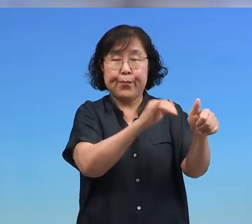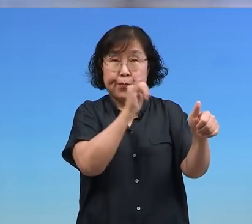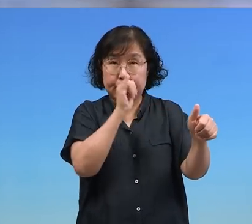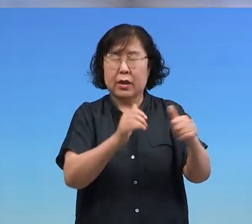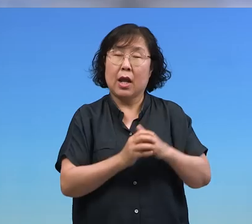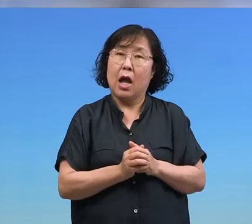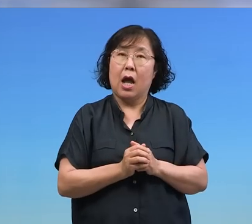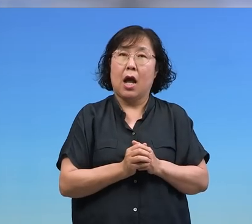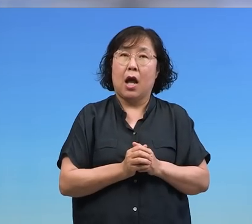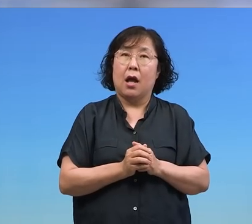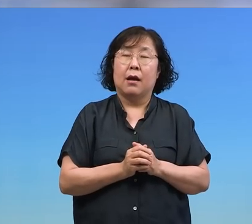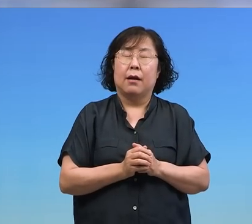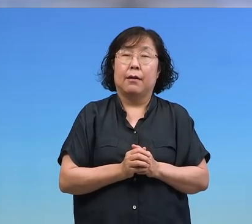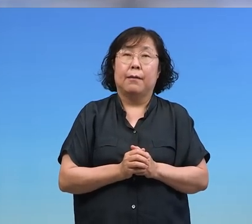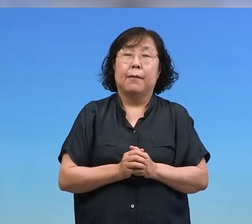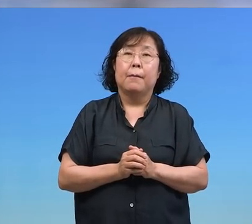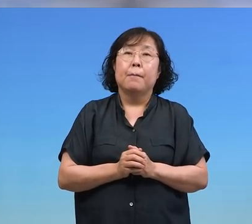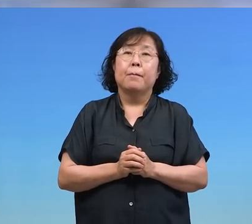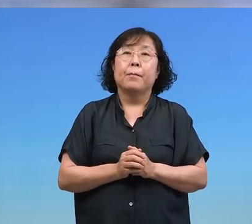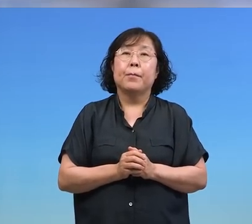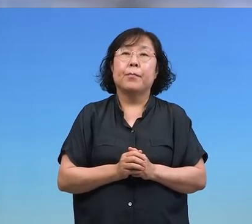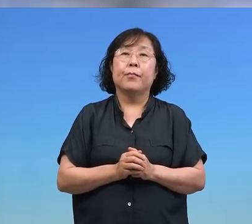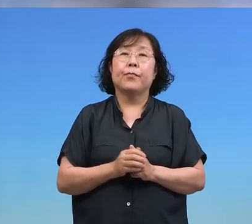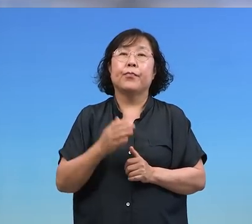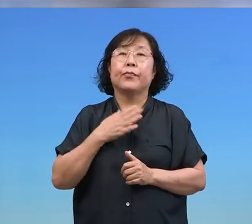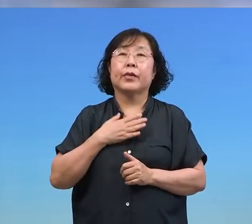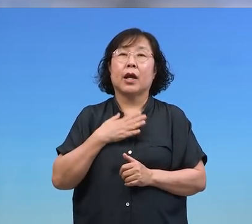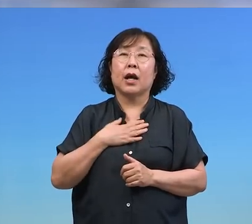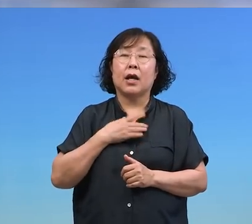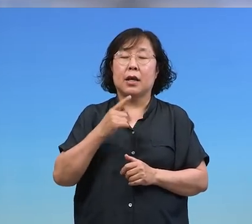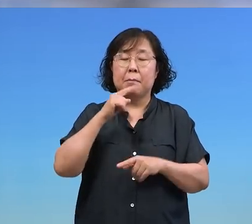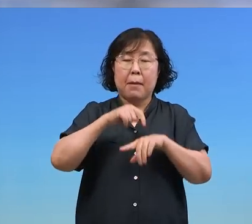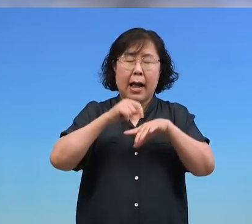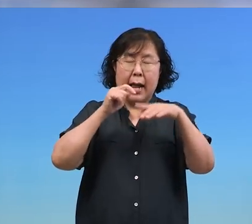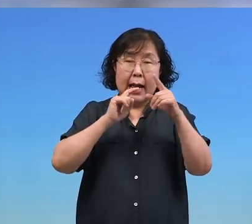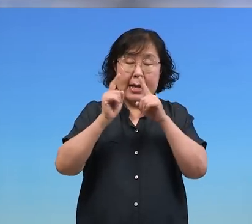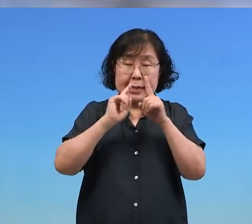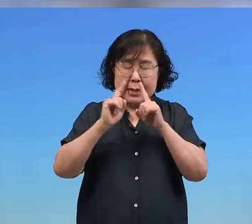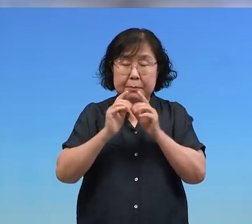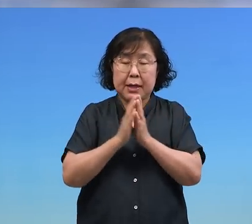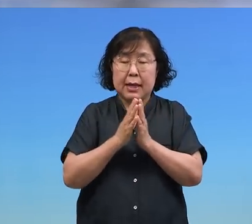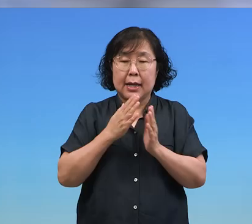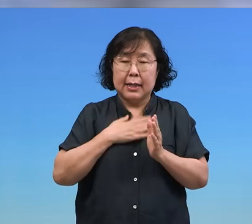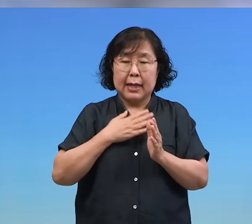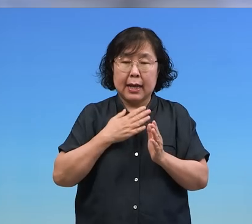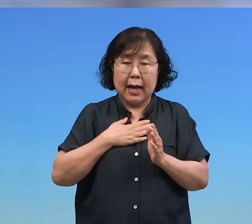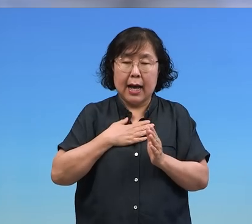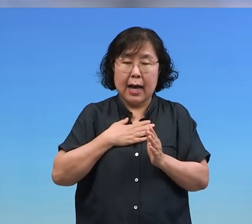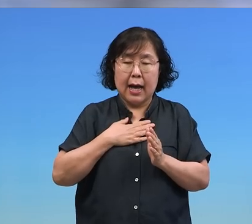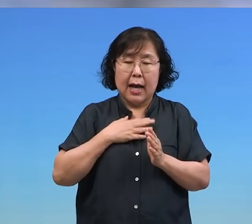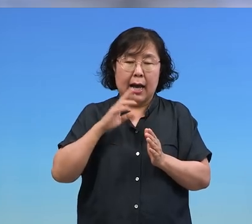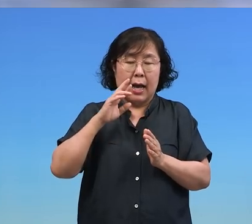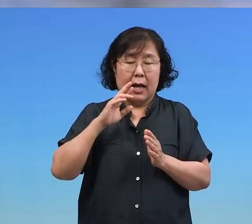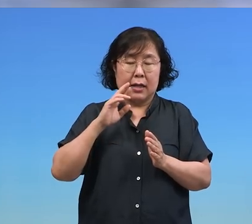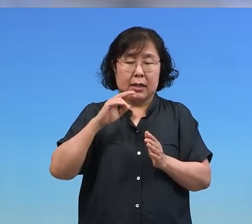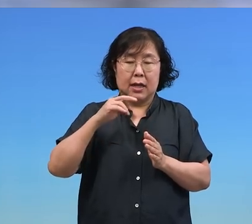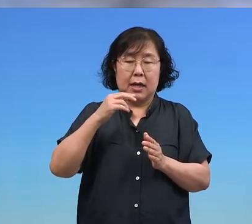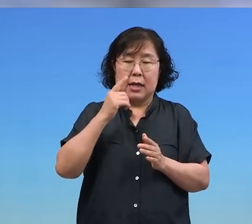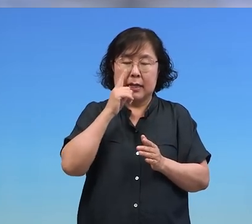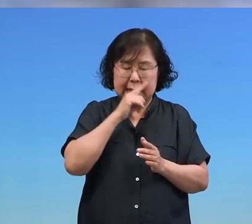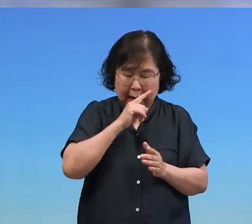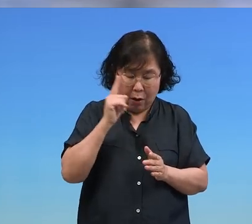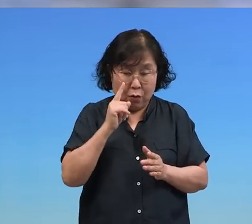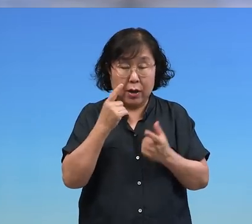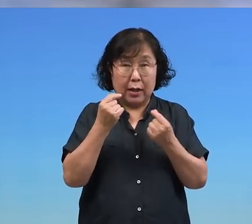제가 이 말씀이 이렇게 몰입이 되니까요 꼭 제가 이 사울이 된 것 같고 저희 어머니가 사무엘처럼 느껴지는 거예요